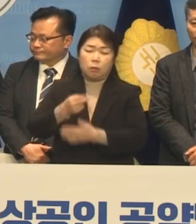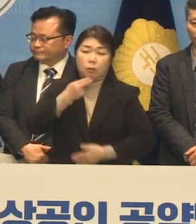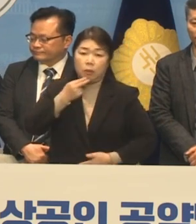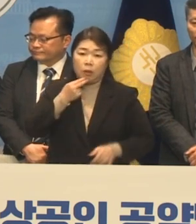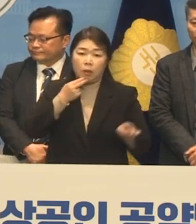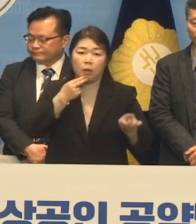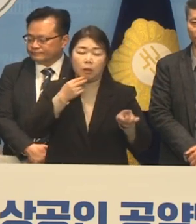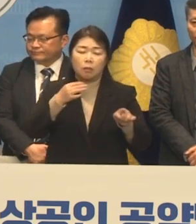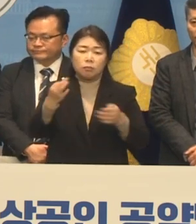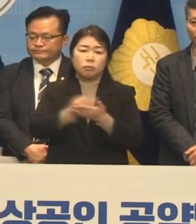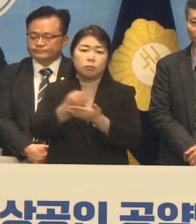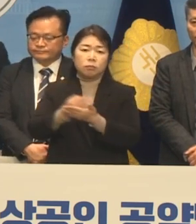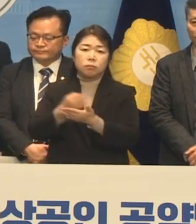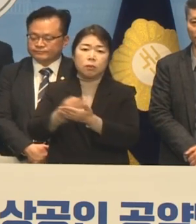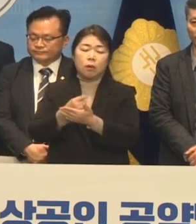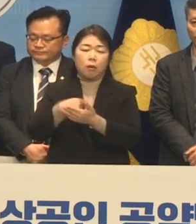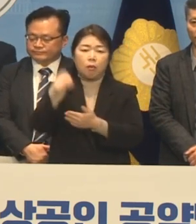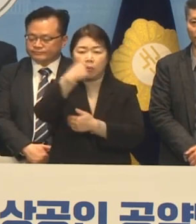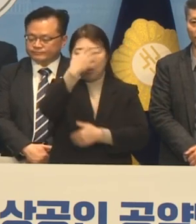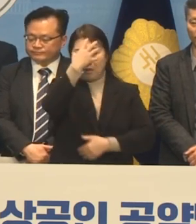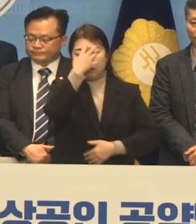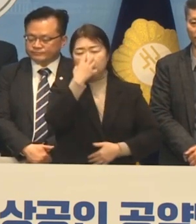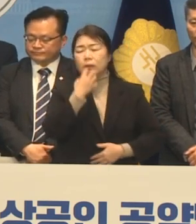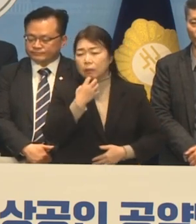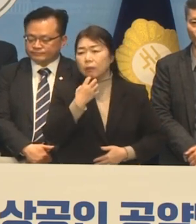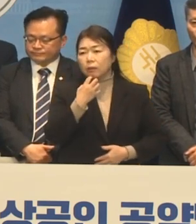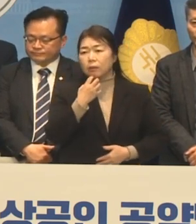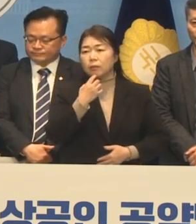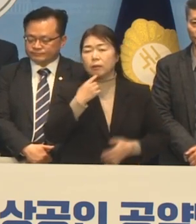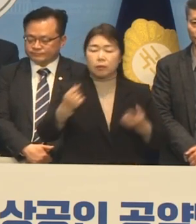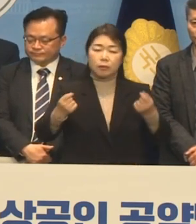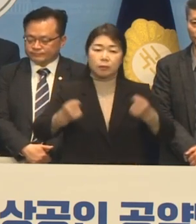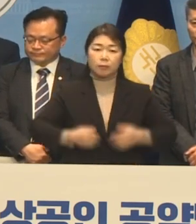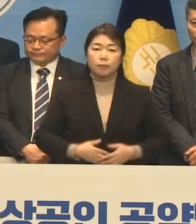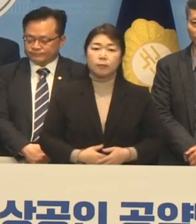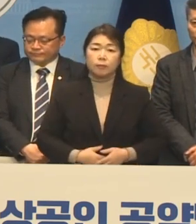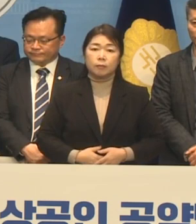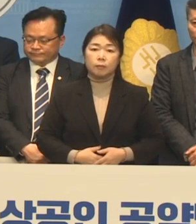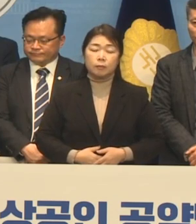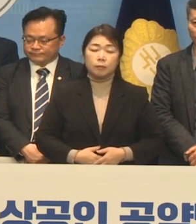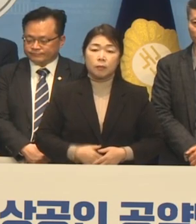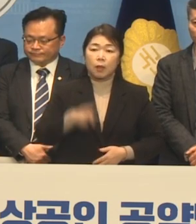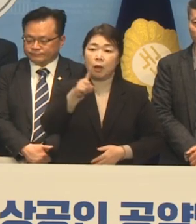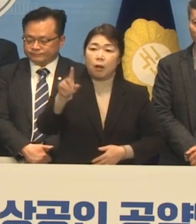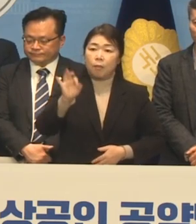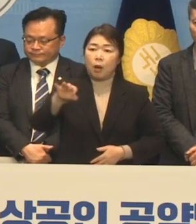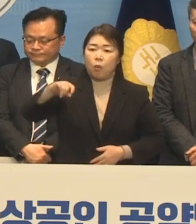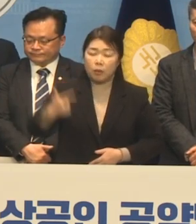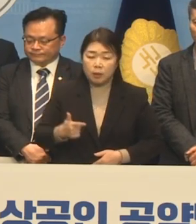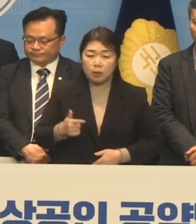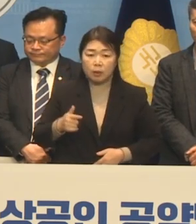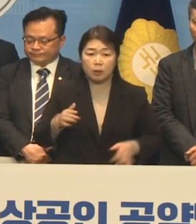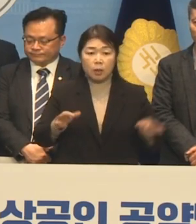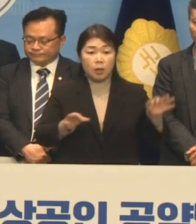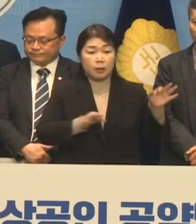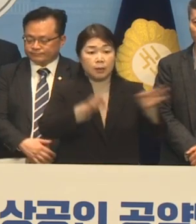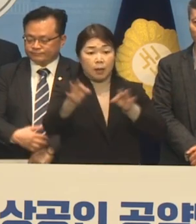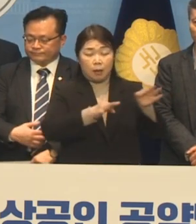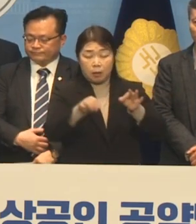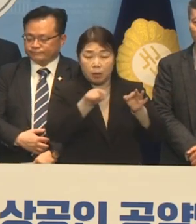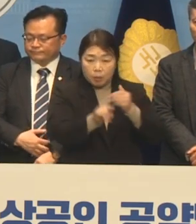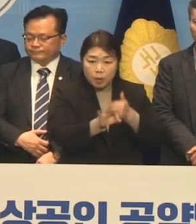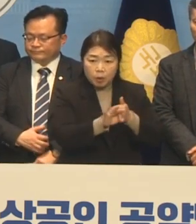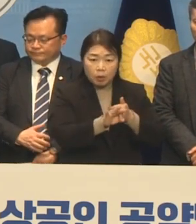상인들조차도 우울한 설을 보내지 않았나 싶습니다. 망원시장이 이럴진데 다른